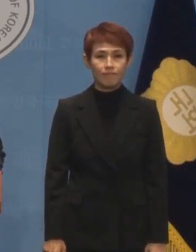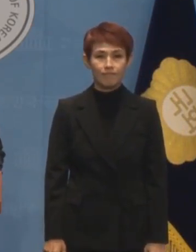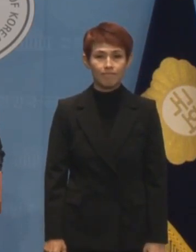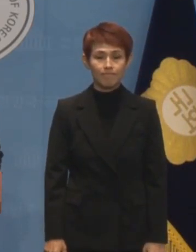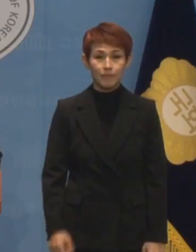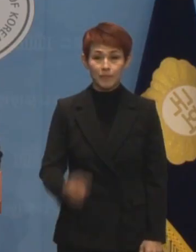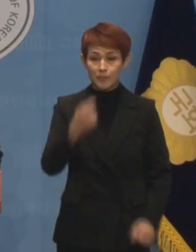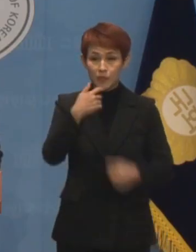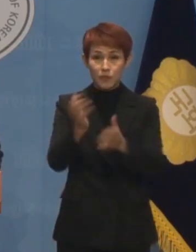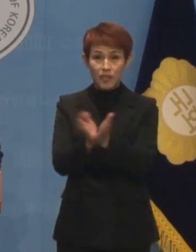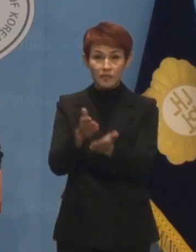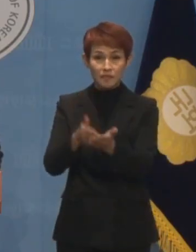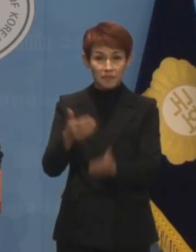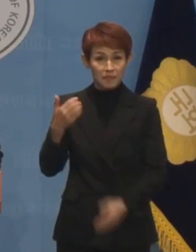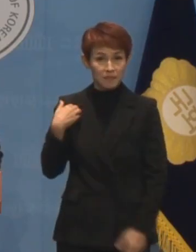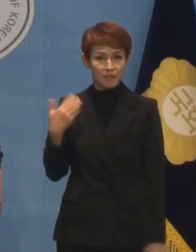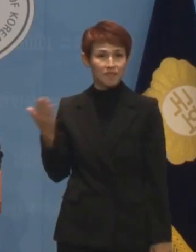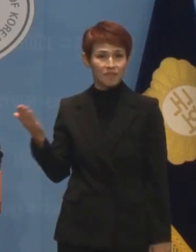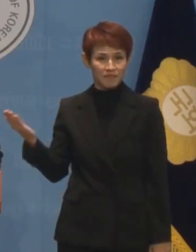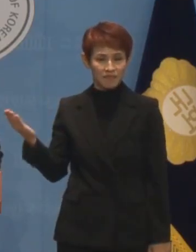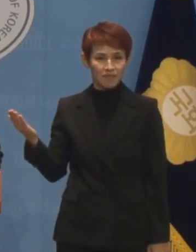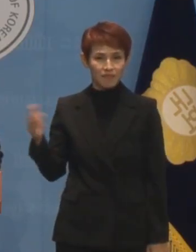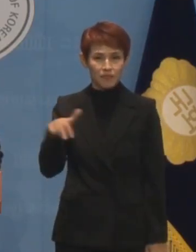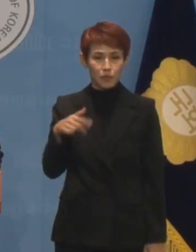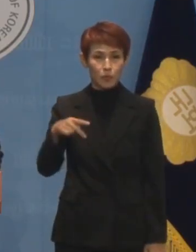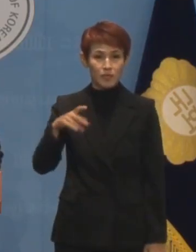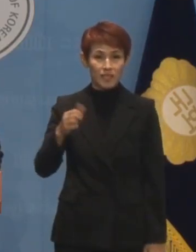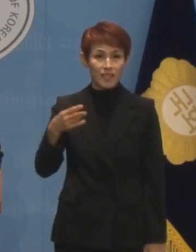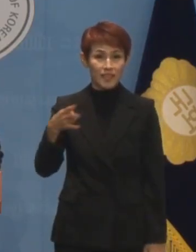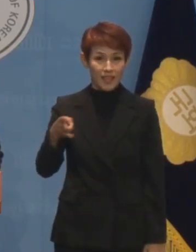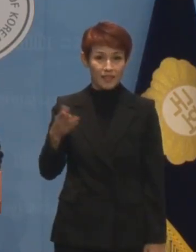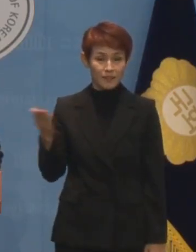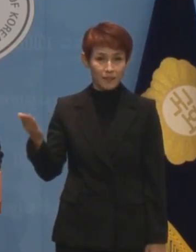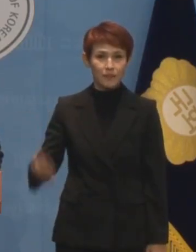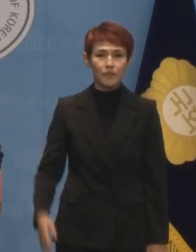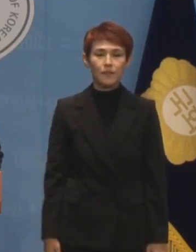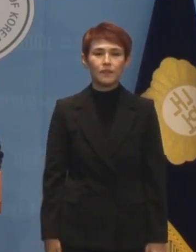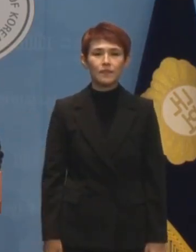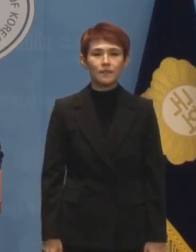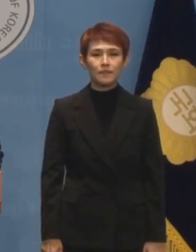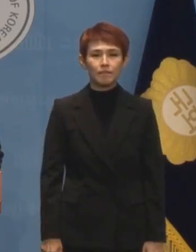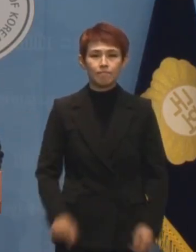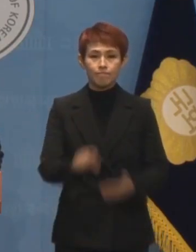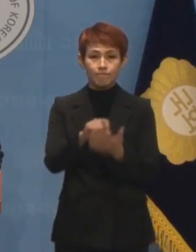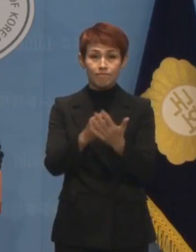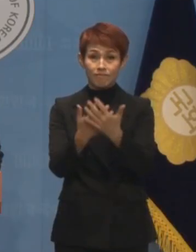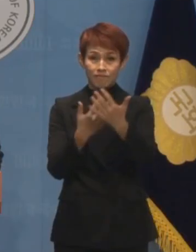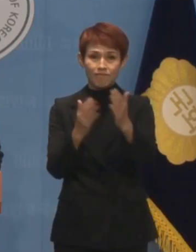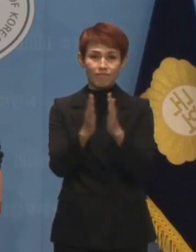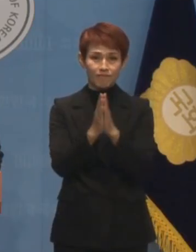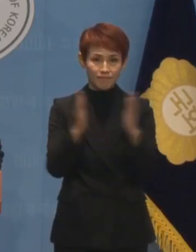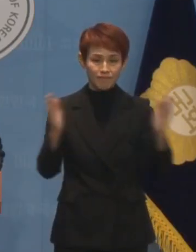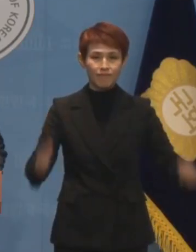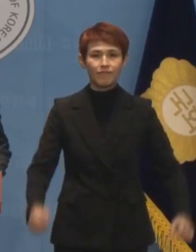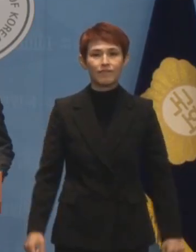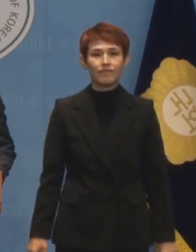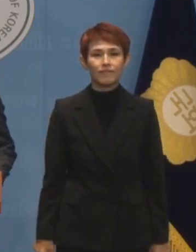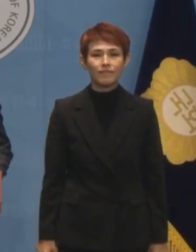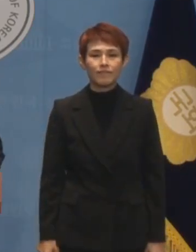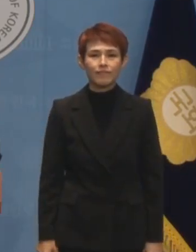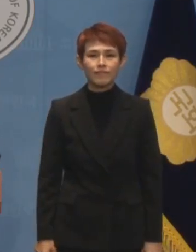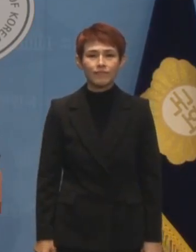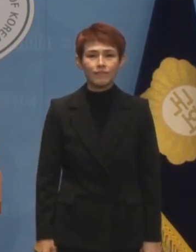예, 더불어민주당 수석대변인을 맡고 있는 조승래 의원입니다. 오늘 금요일 오전 브리핑 드리도록 하겠습니다.